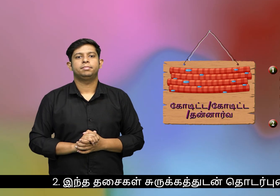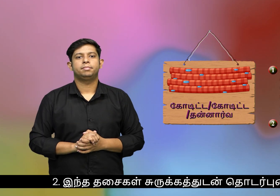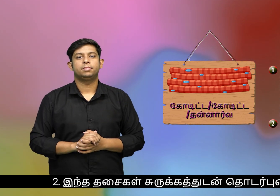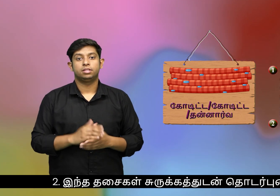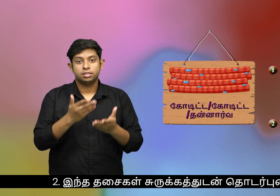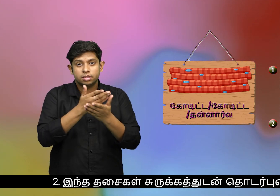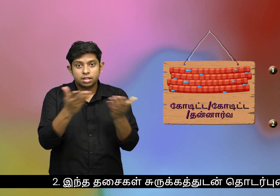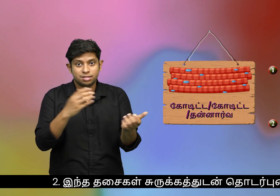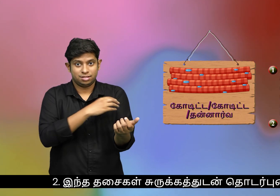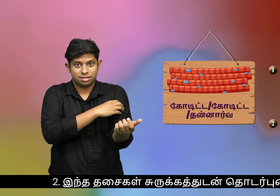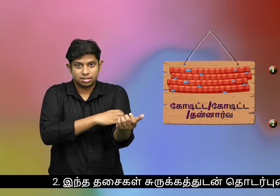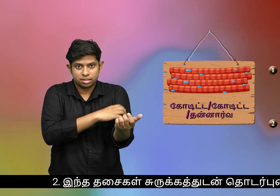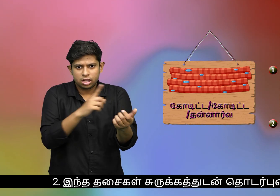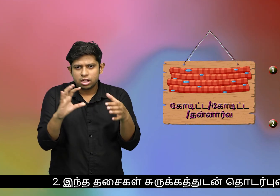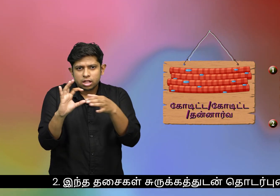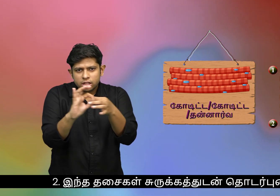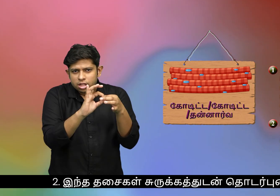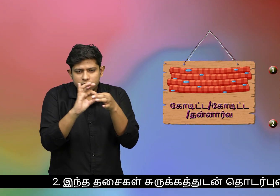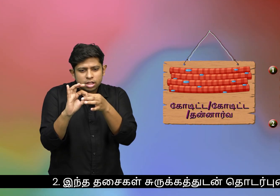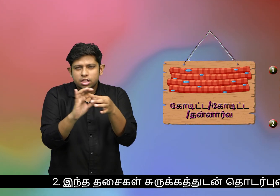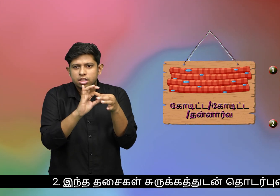இந்த தசைகள் சுருக்கத்துடன் தொடர்புடையவை.